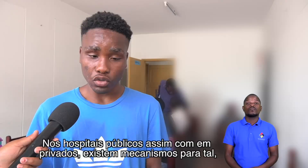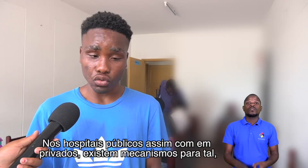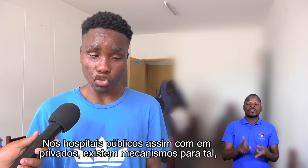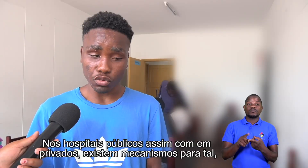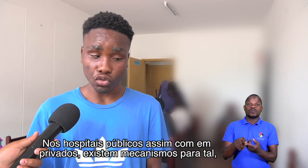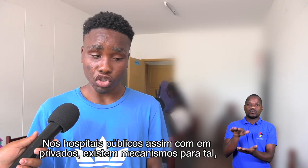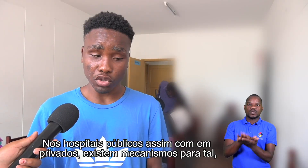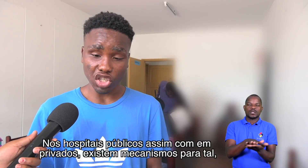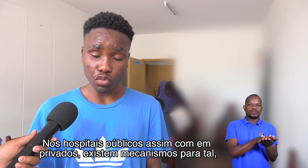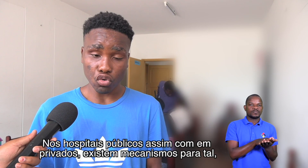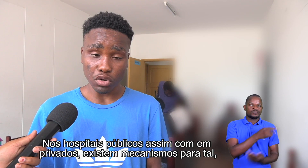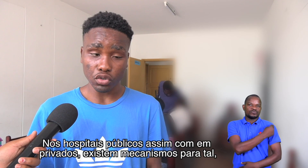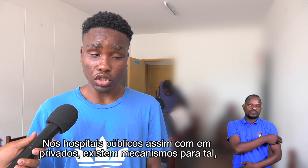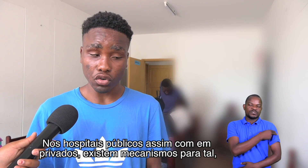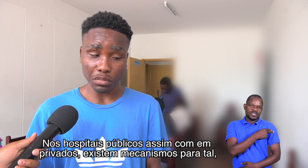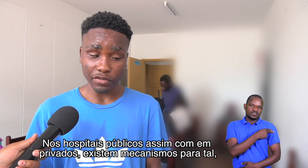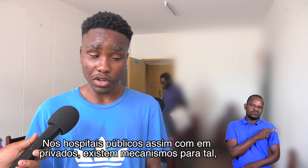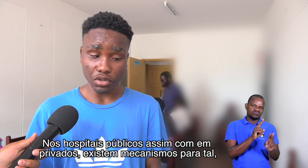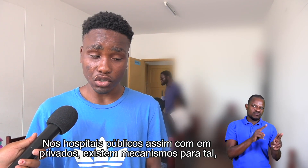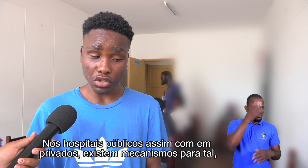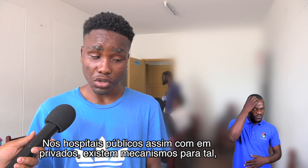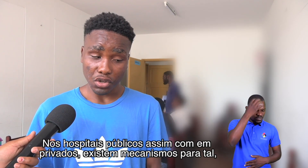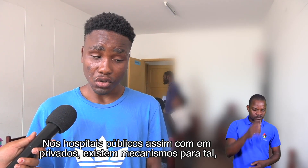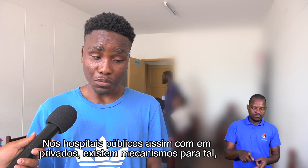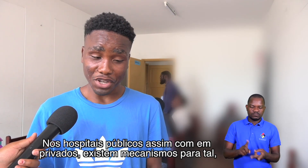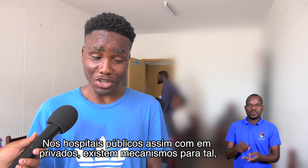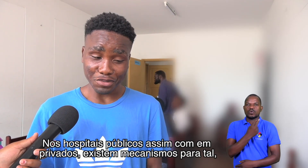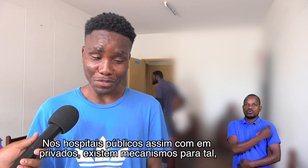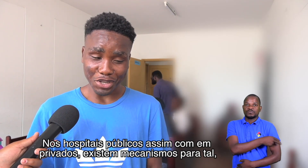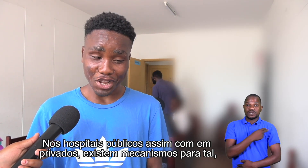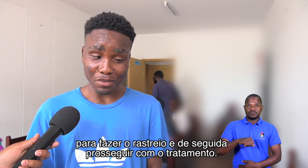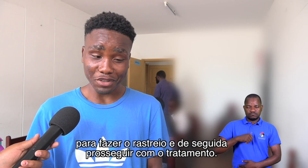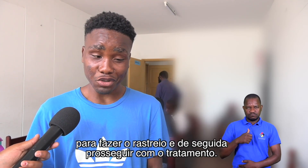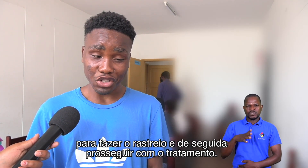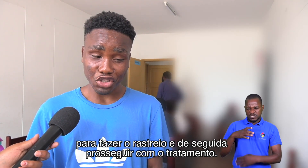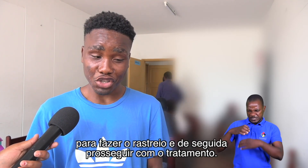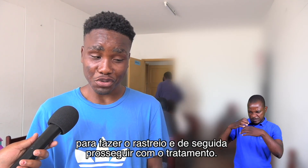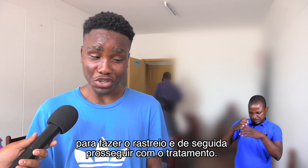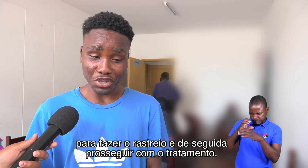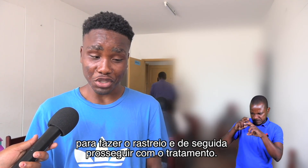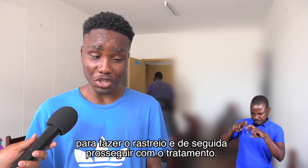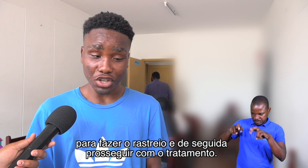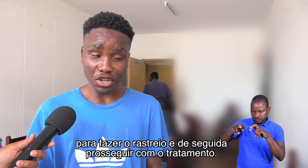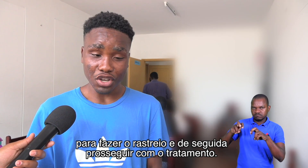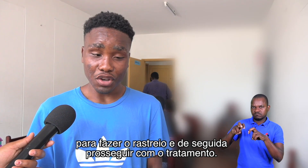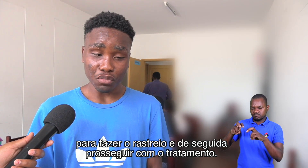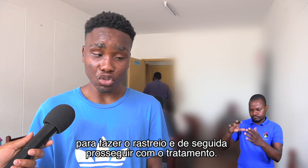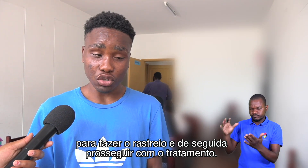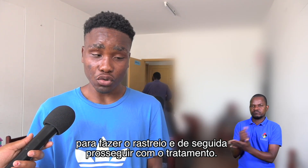Nos hospitais públicos, assim como privados, existem mecanismos para fazer o rastreio e, de seguida, prosseguir